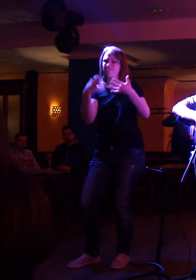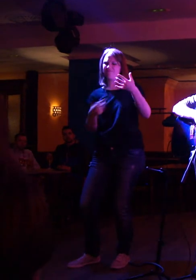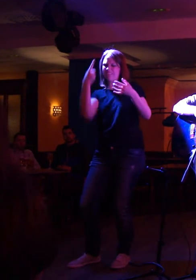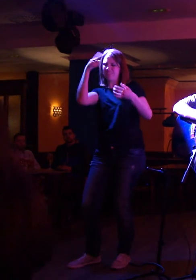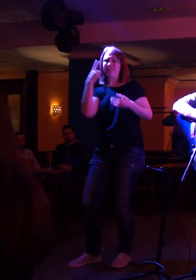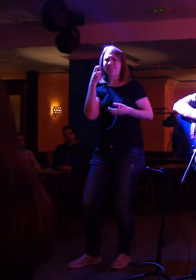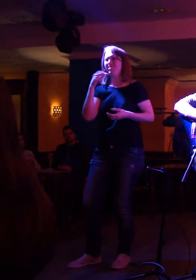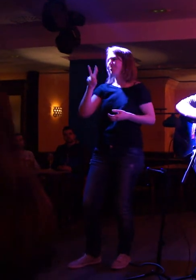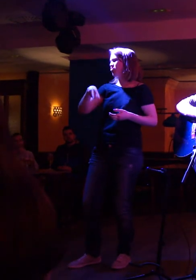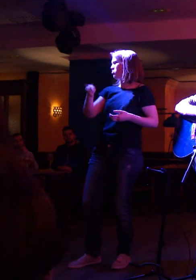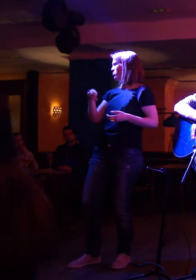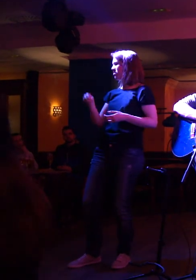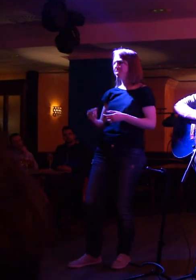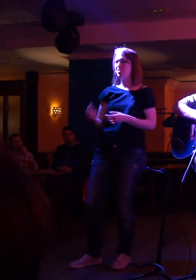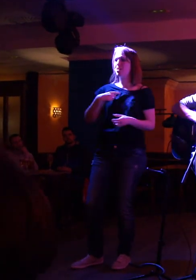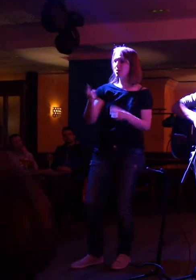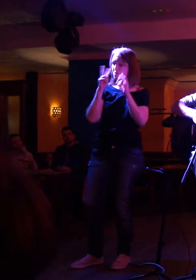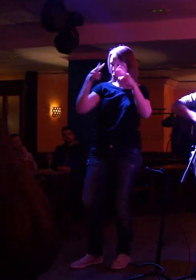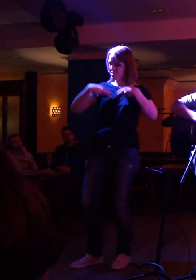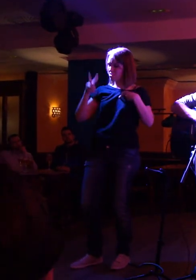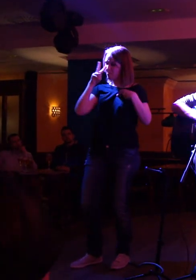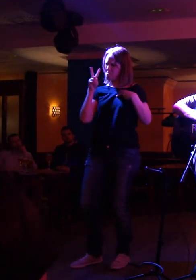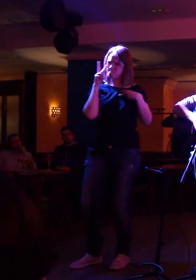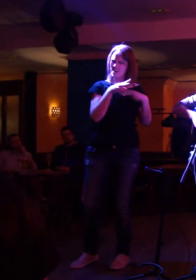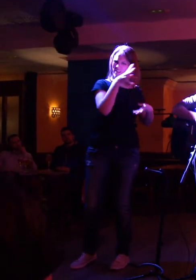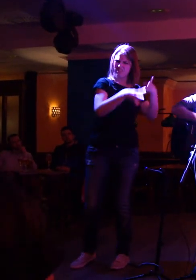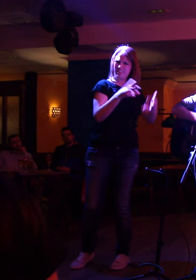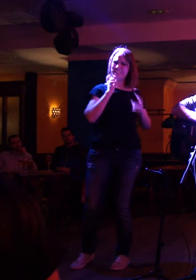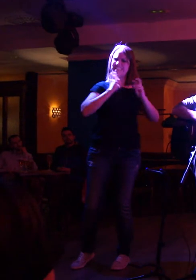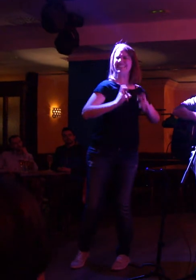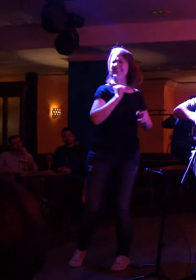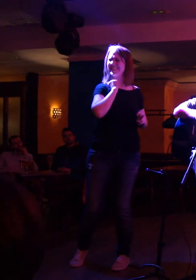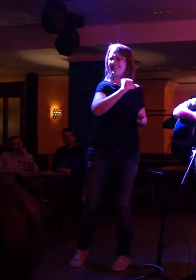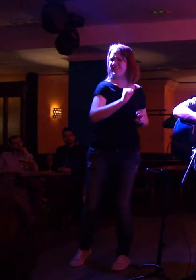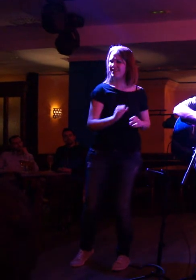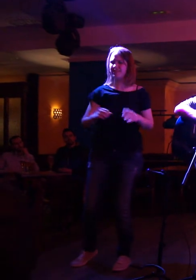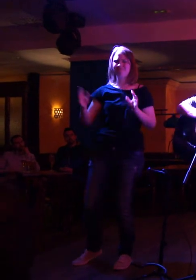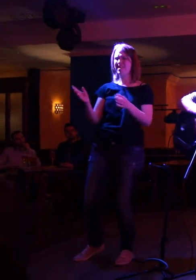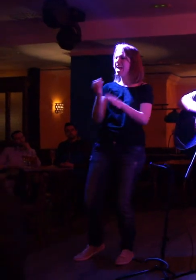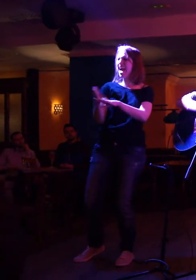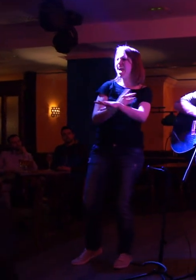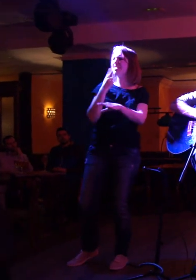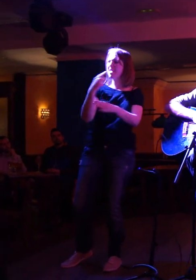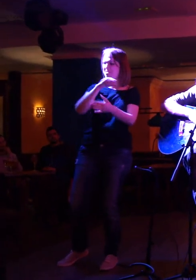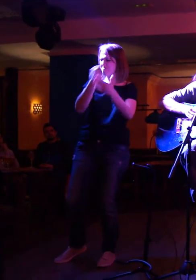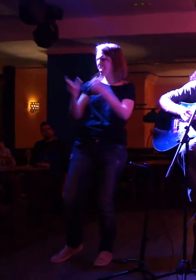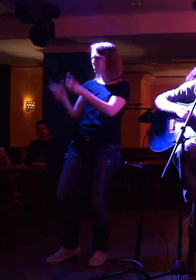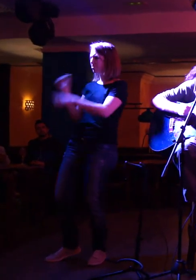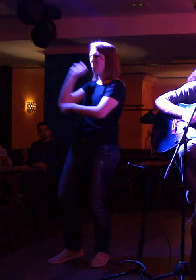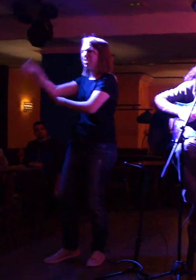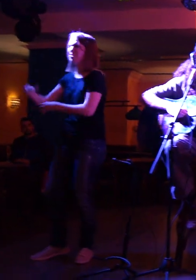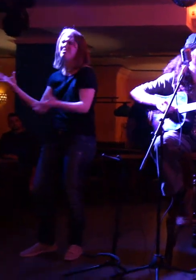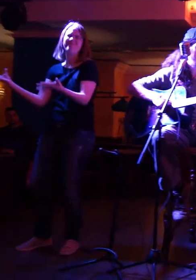que alguien se sepa mis letras. Tú no eres todo lo que te crees, míralos, son mentes a merced del estrés. Antes de hablar mierda de la